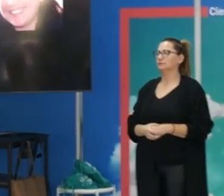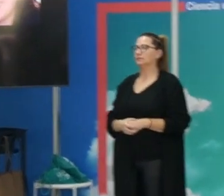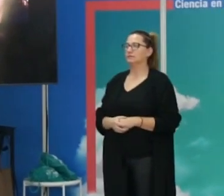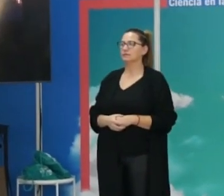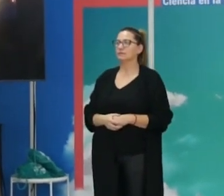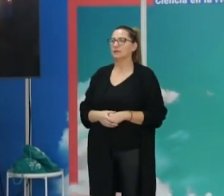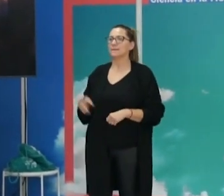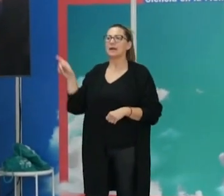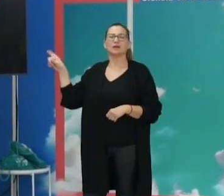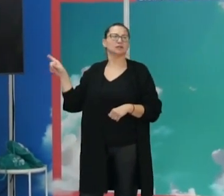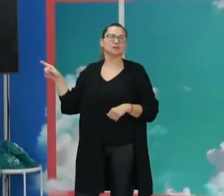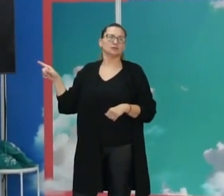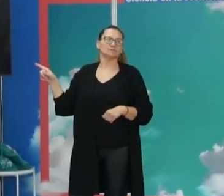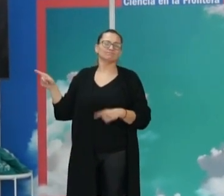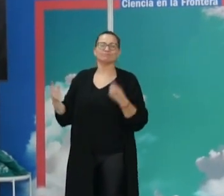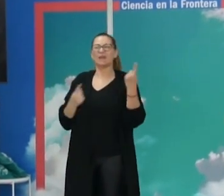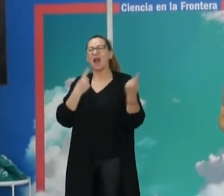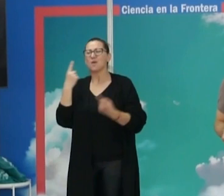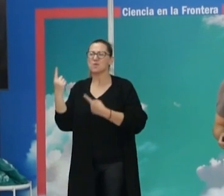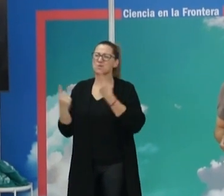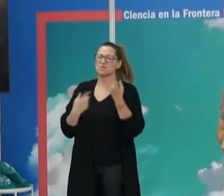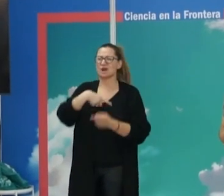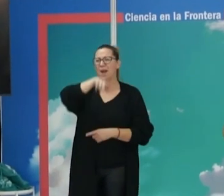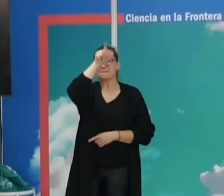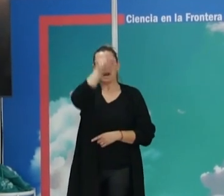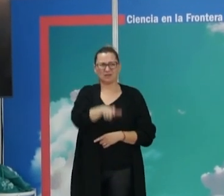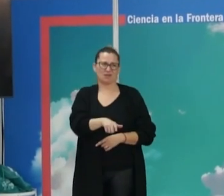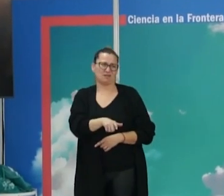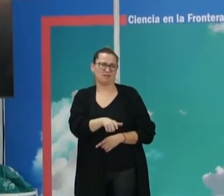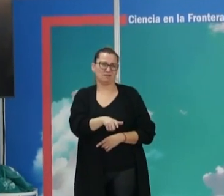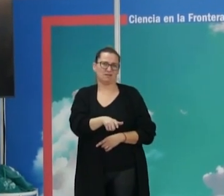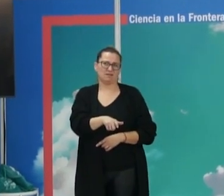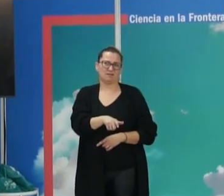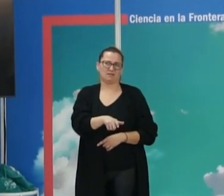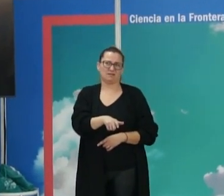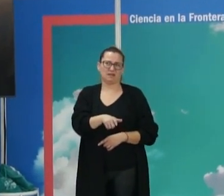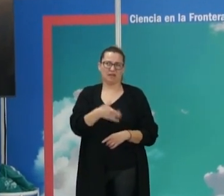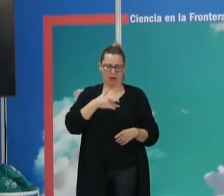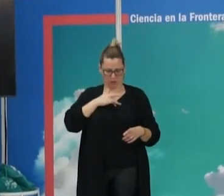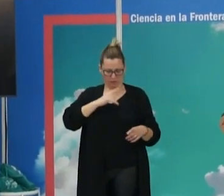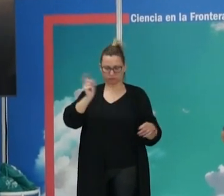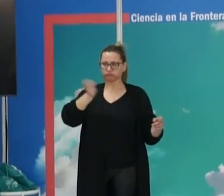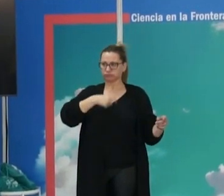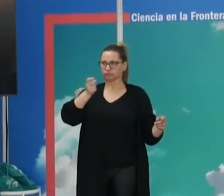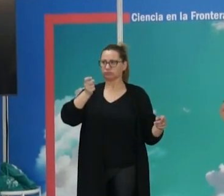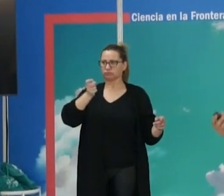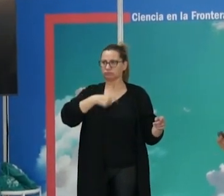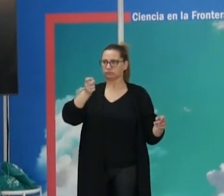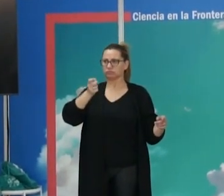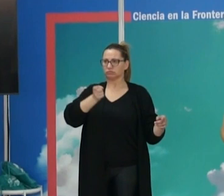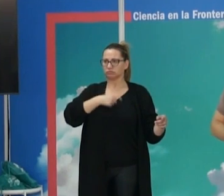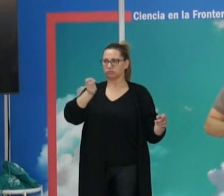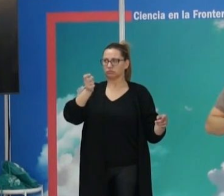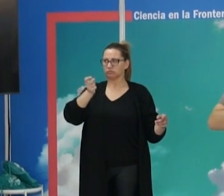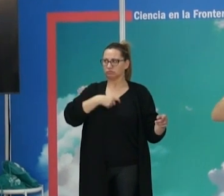resulta contraintuitivo para algunas personas considerar que una persona que está cuyo corazón está latiendo, que está caliente, que está